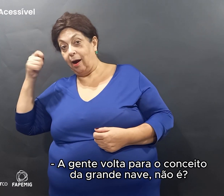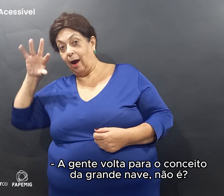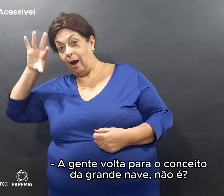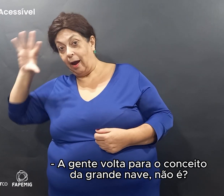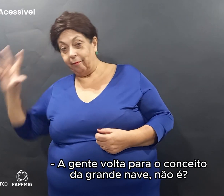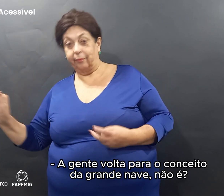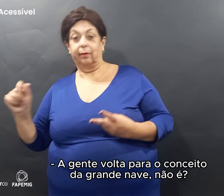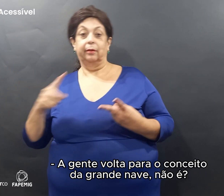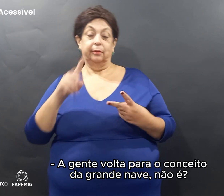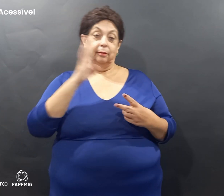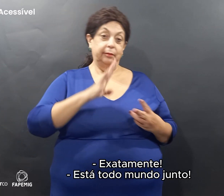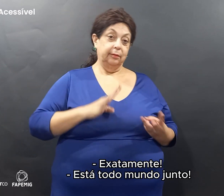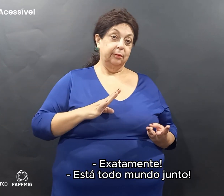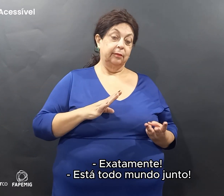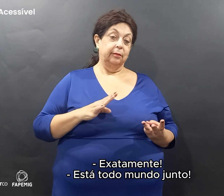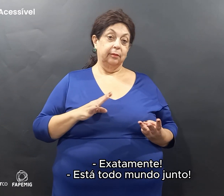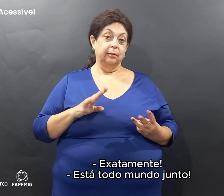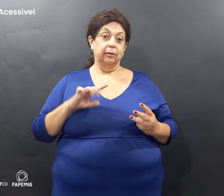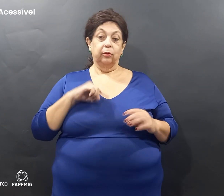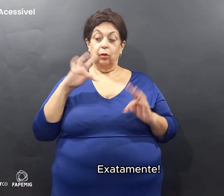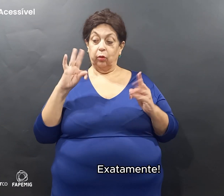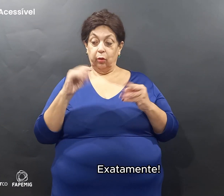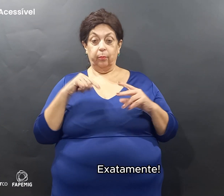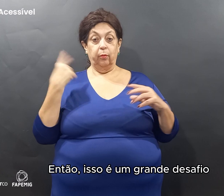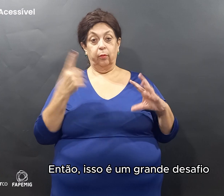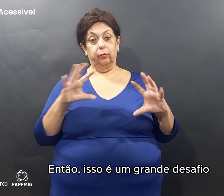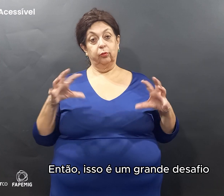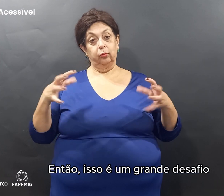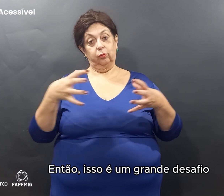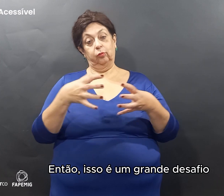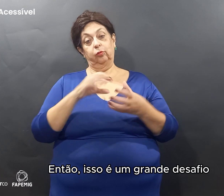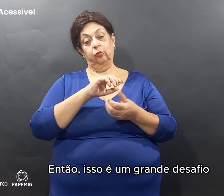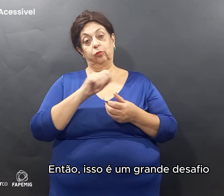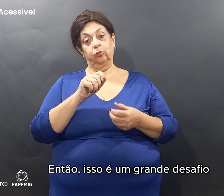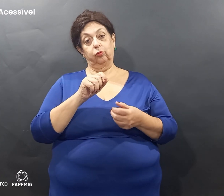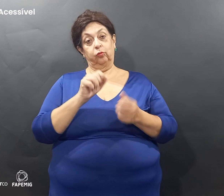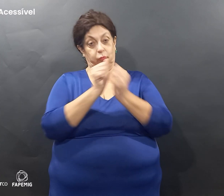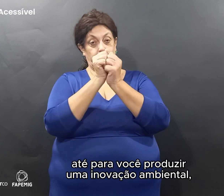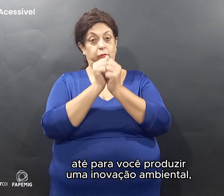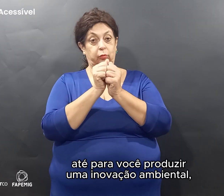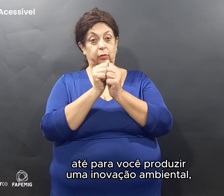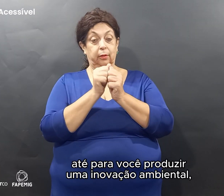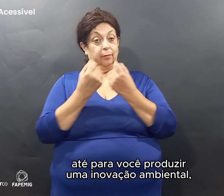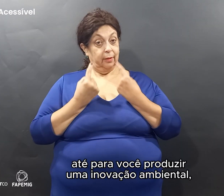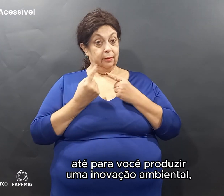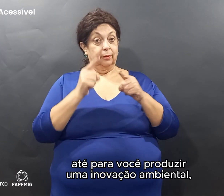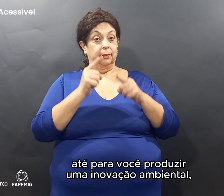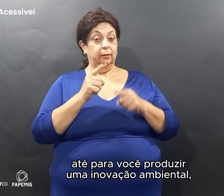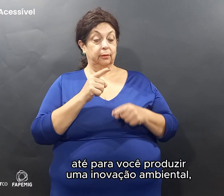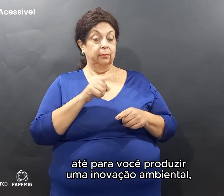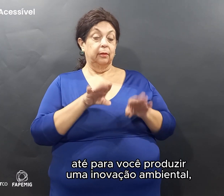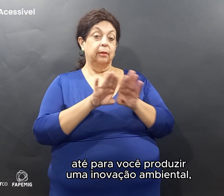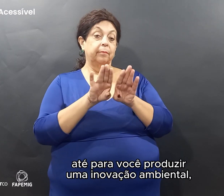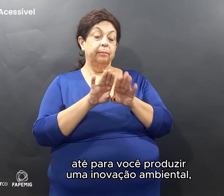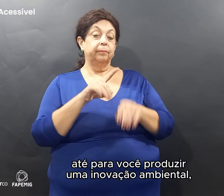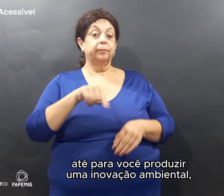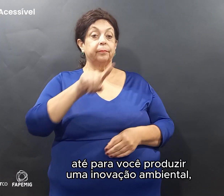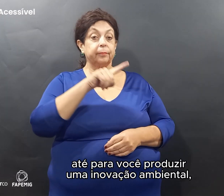Volta para o conceito da grande nave, né? Tá todo mundo junto. Exatamente. Então, isso é um grande desafio, né? Até para